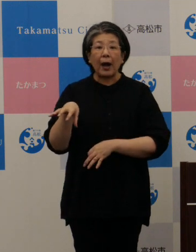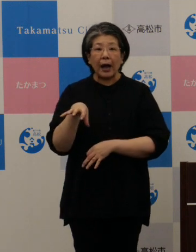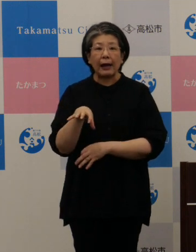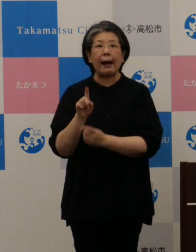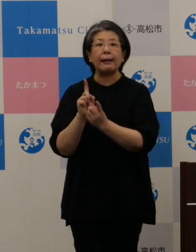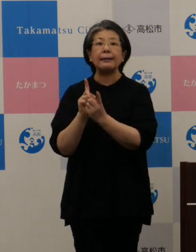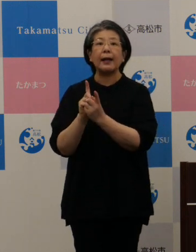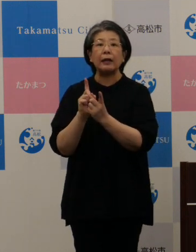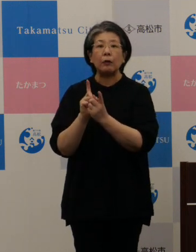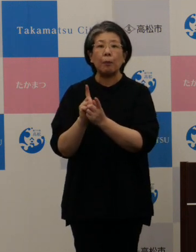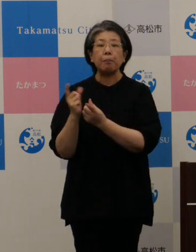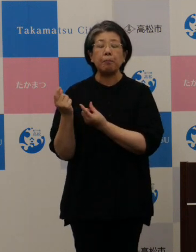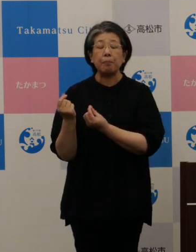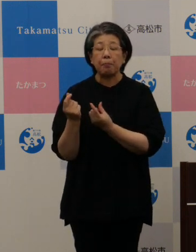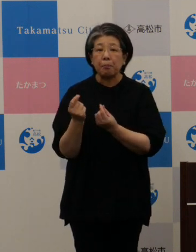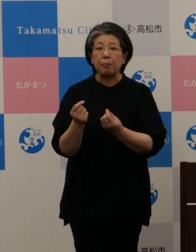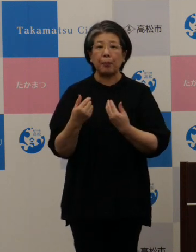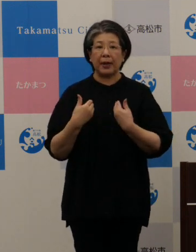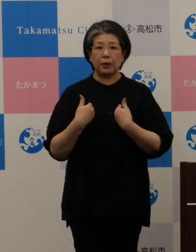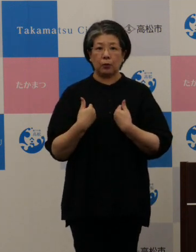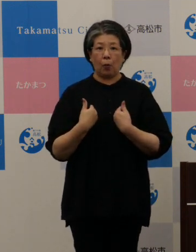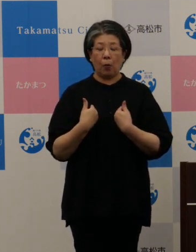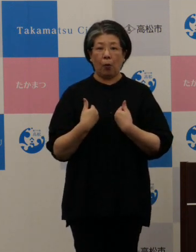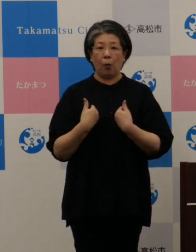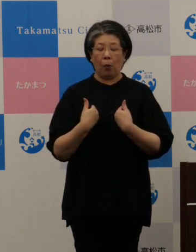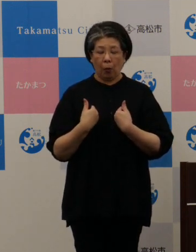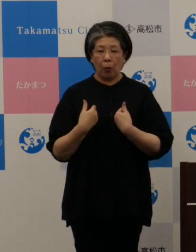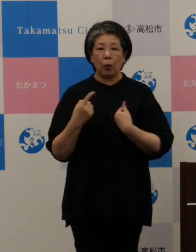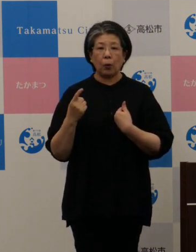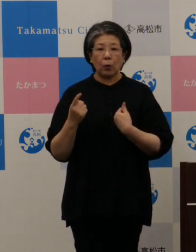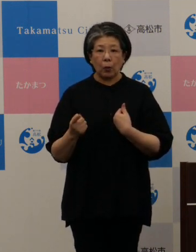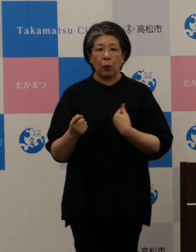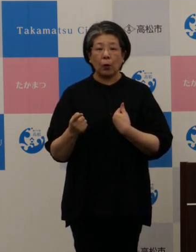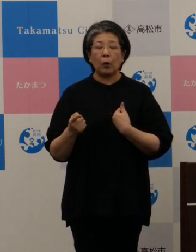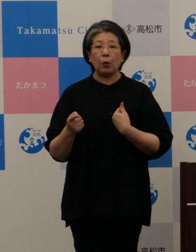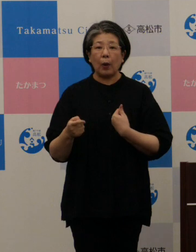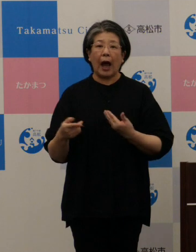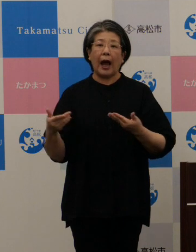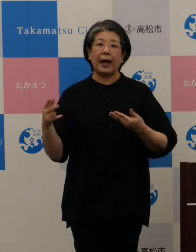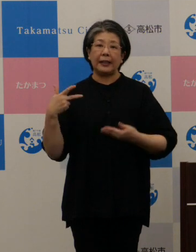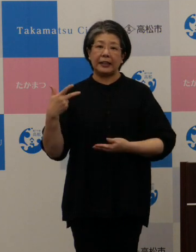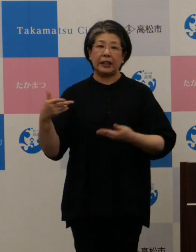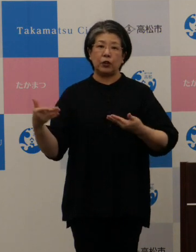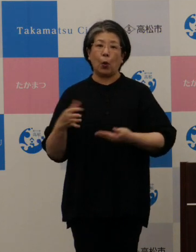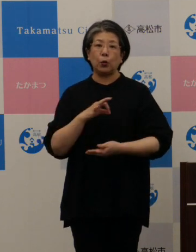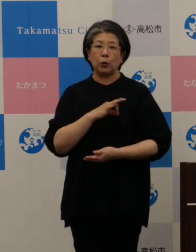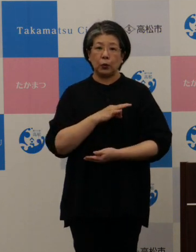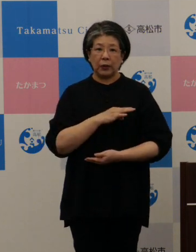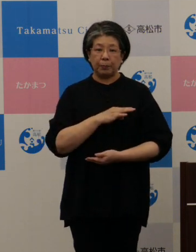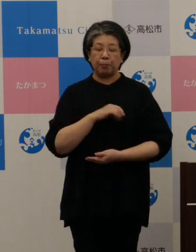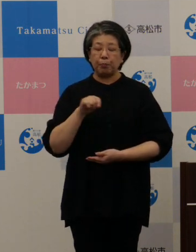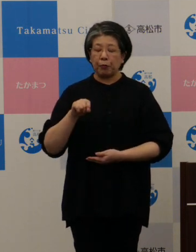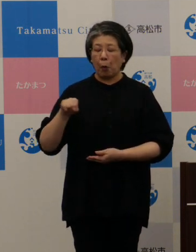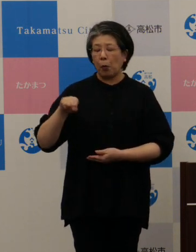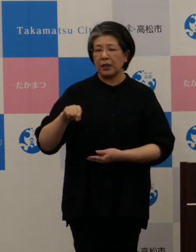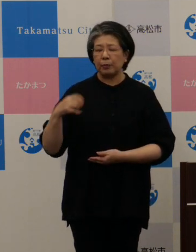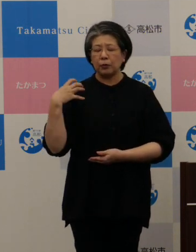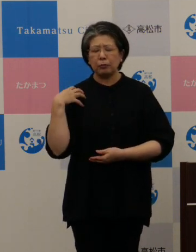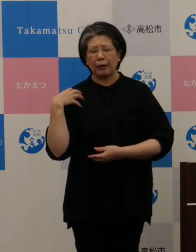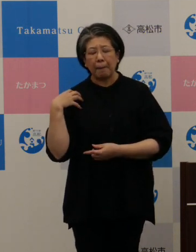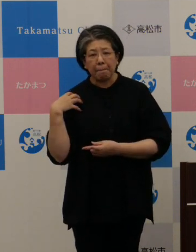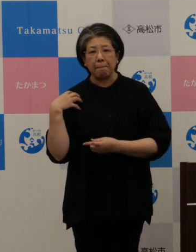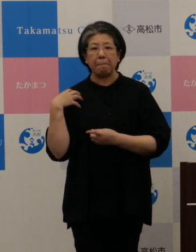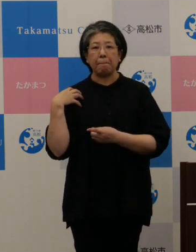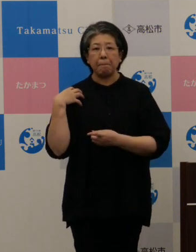ないということになりますけれども、それに応じて職員の事務負担というのももちろん考えなきゃいけ